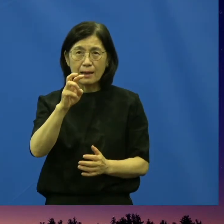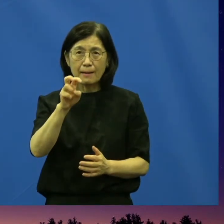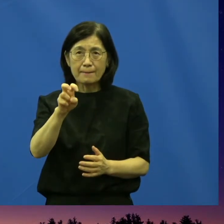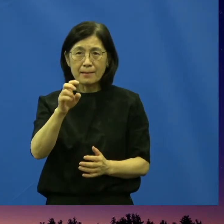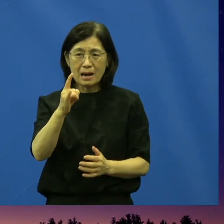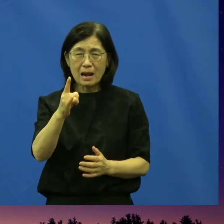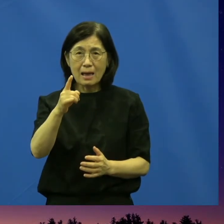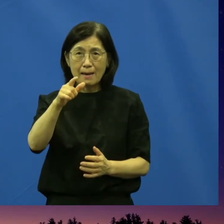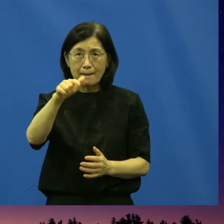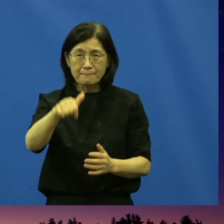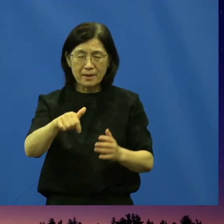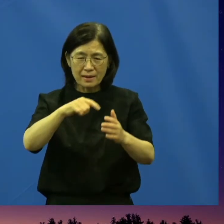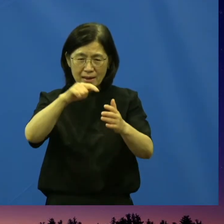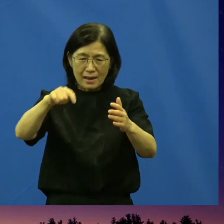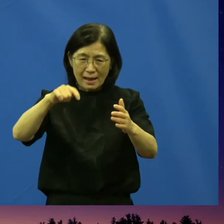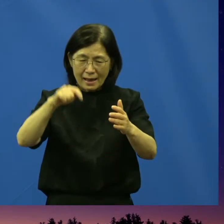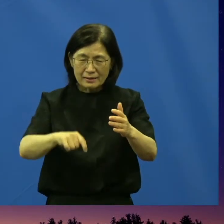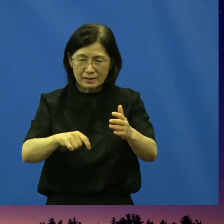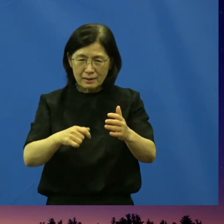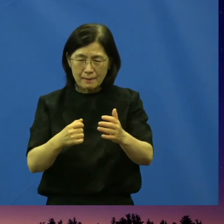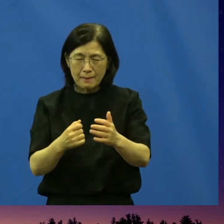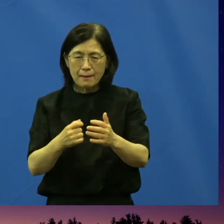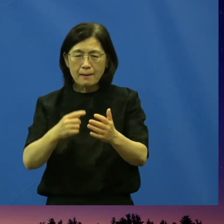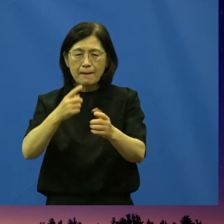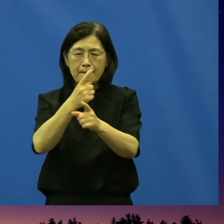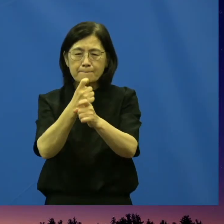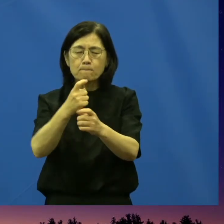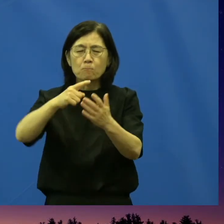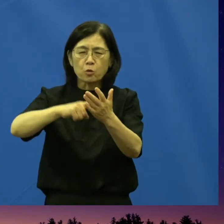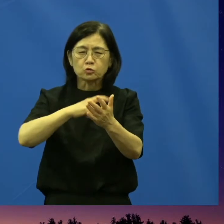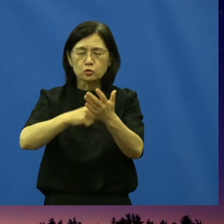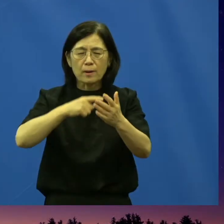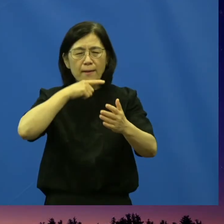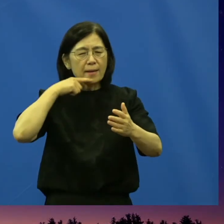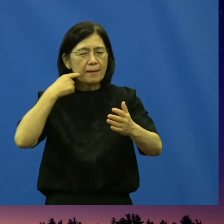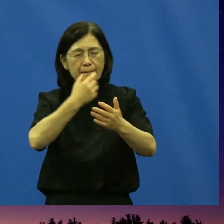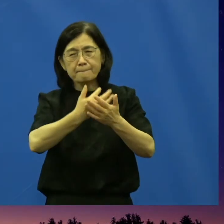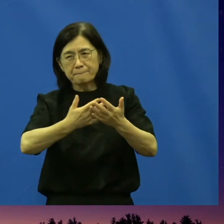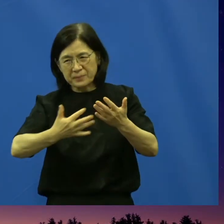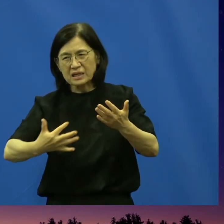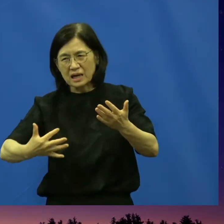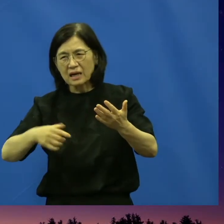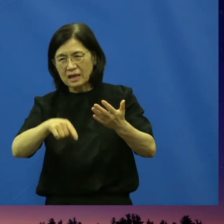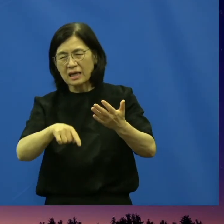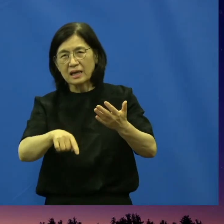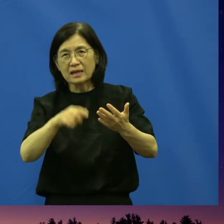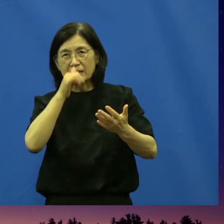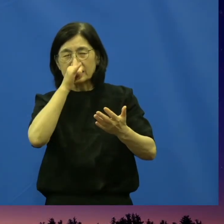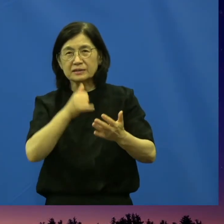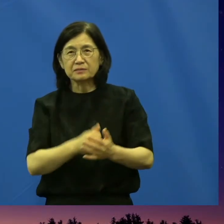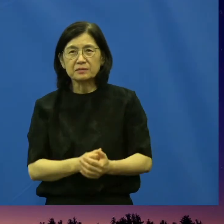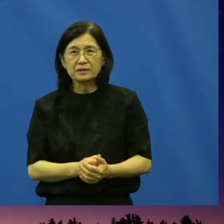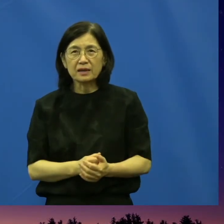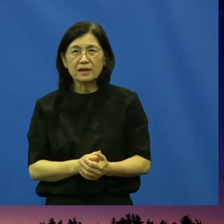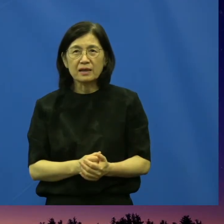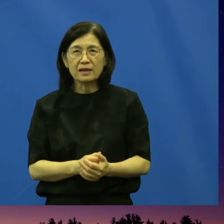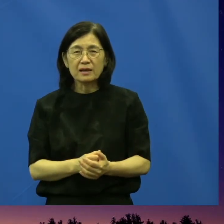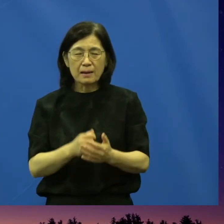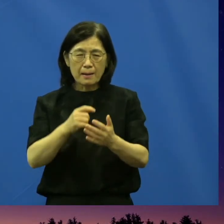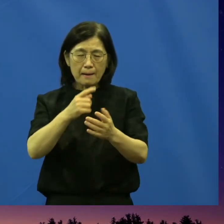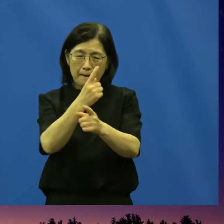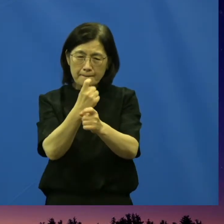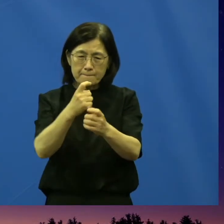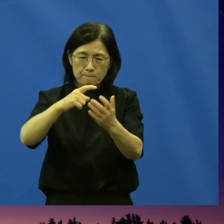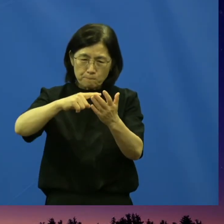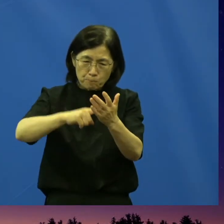라멕 안에 이 복수의 피가 이제 흐르고 있다는 것을 이제 알려주고 있습니다. 이 복수의 특징이 악순환이에요. 그러니까 더 끔찍하고